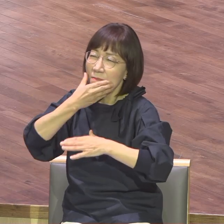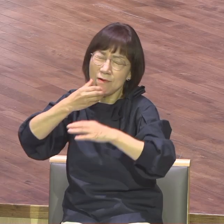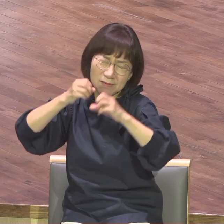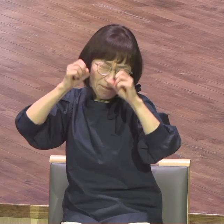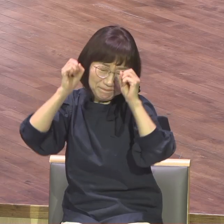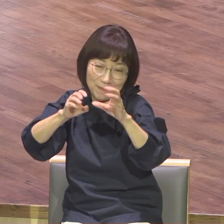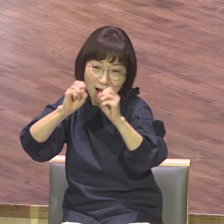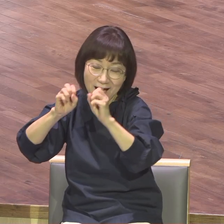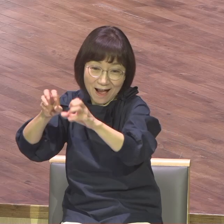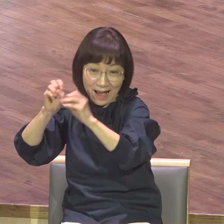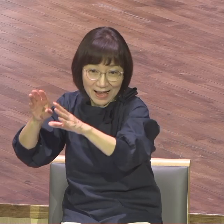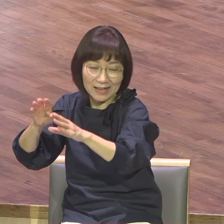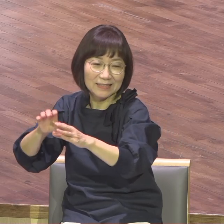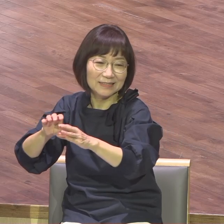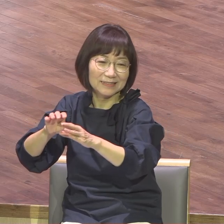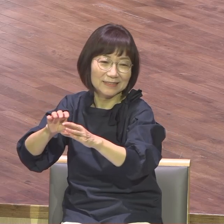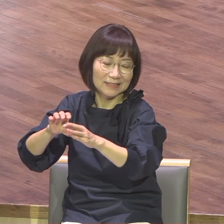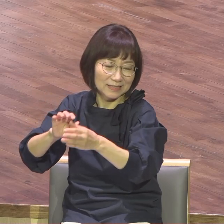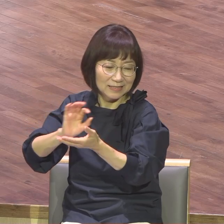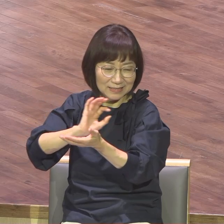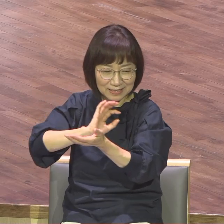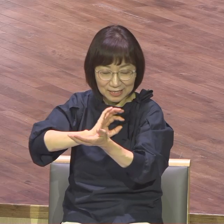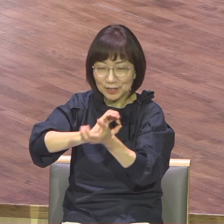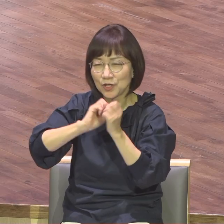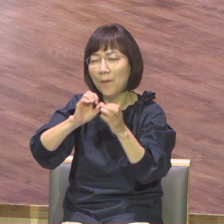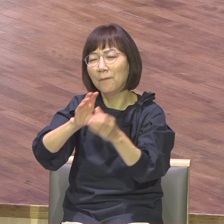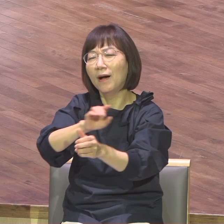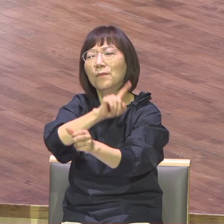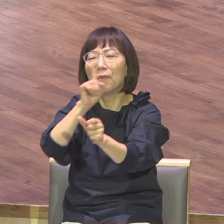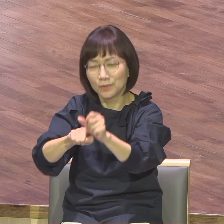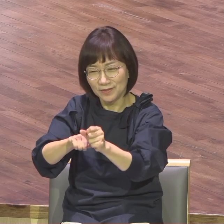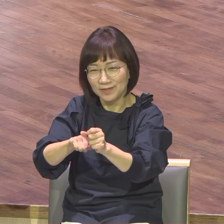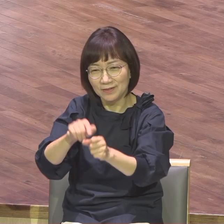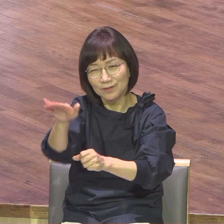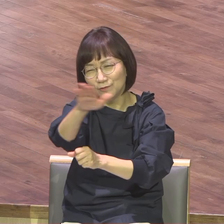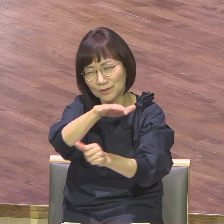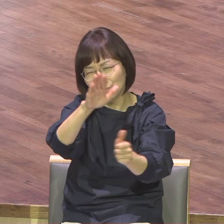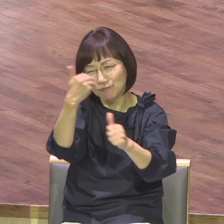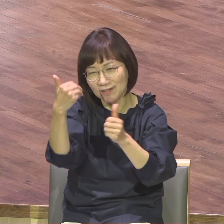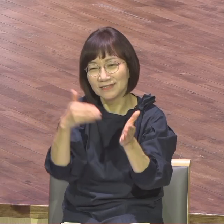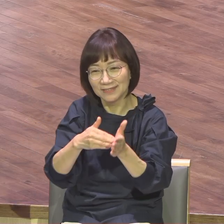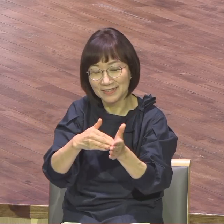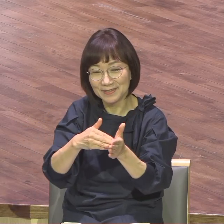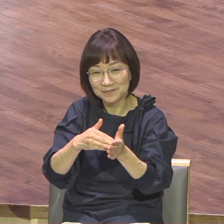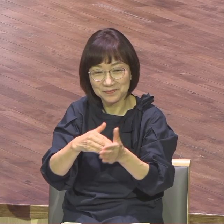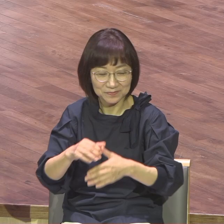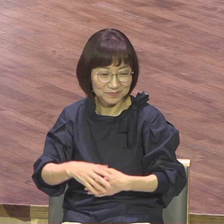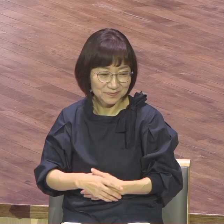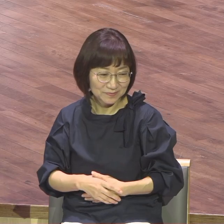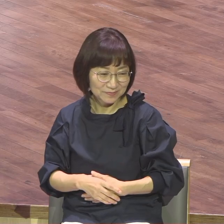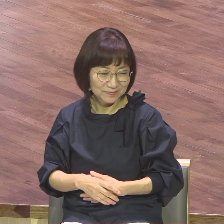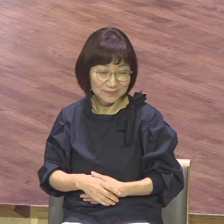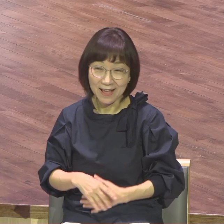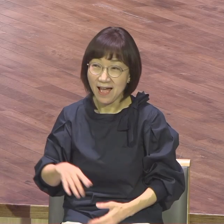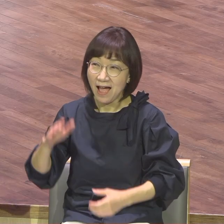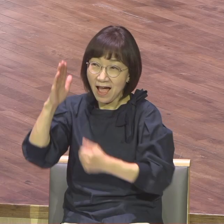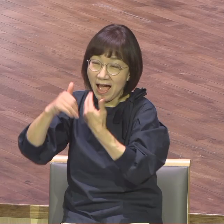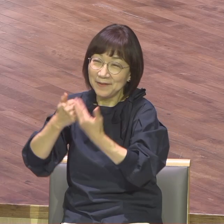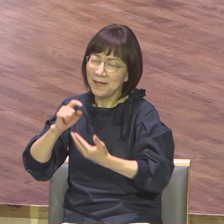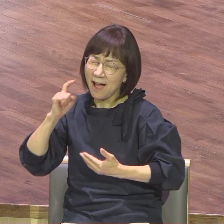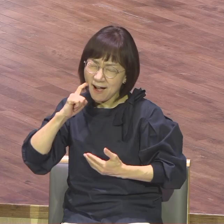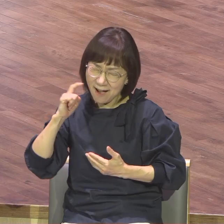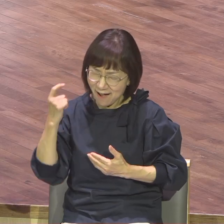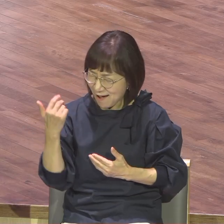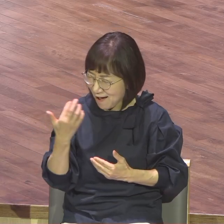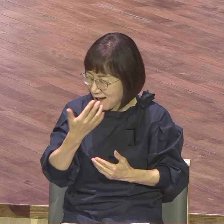빛을 아름다운 덕을 전파하게 하려 하십니다. 전에서 이게 선전하게 하라. 아름다운 이